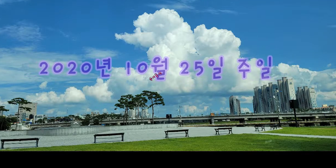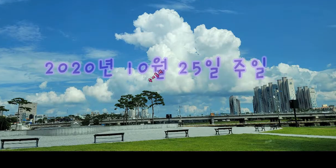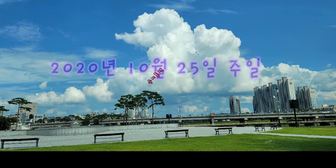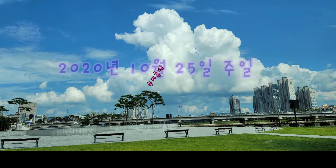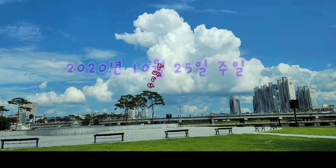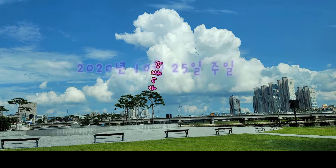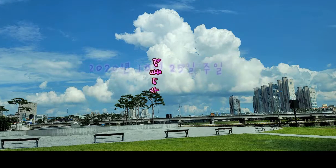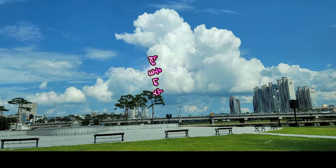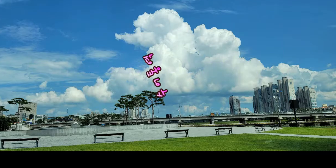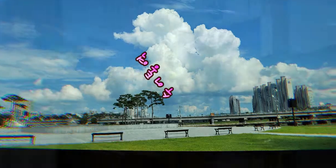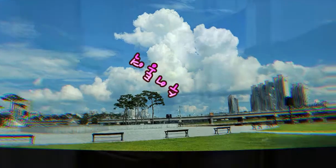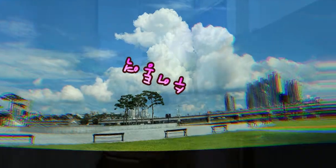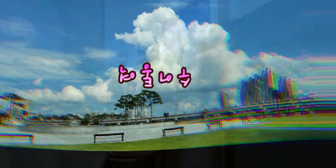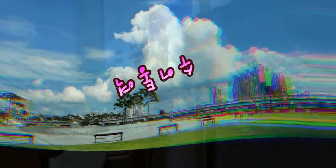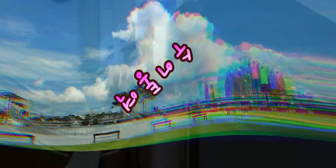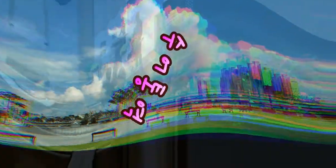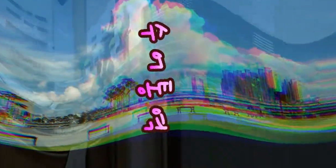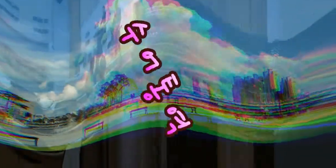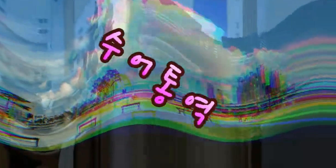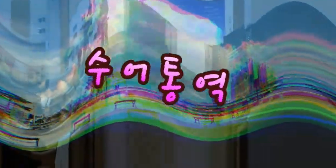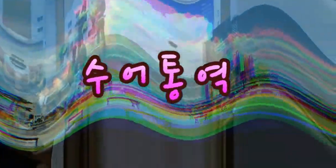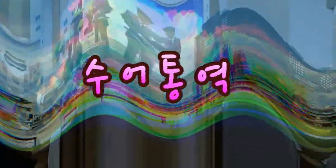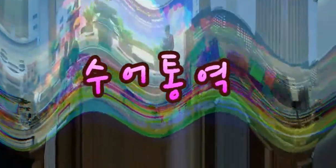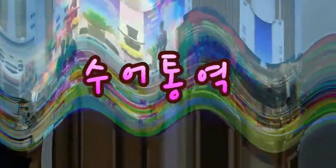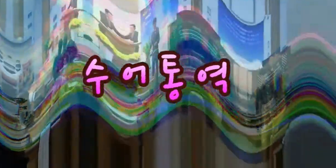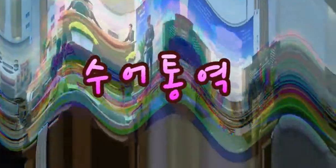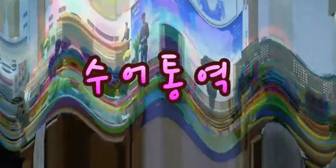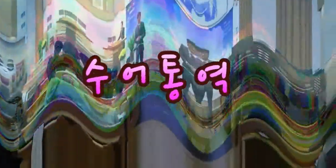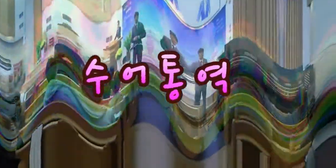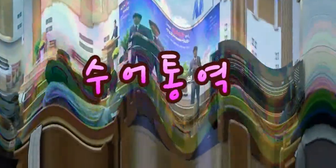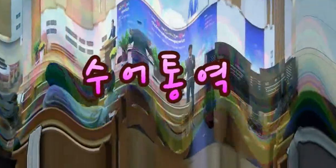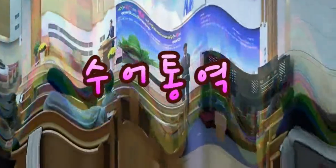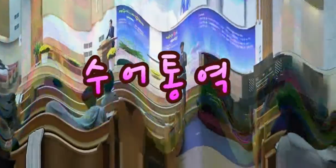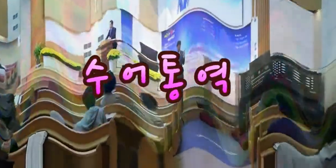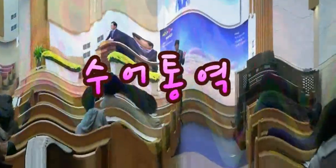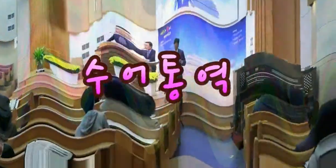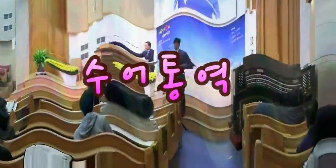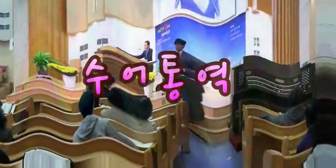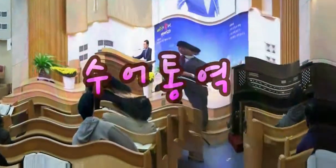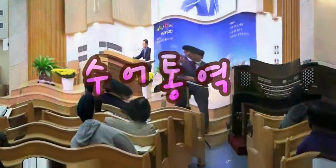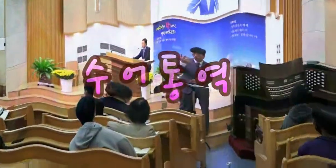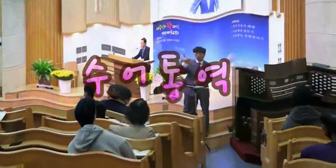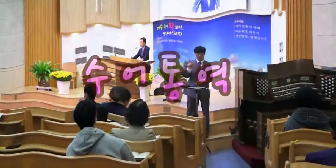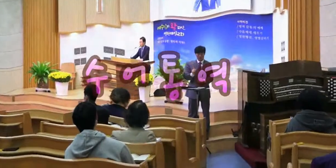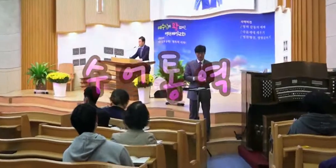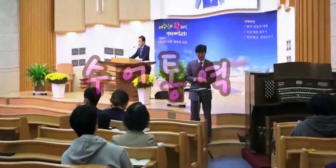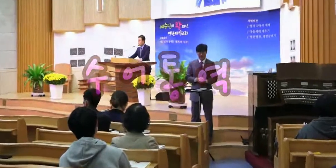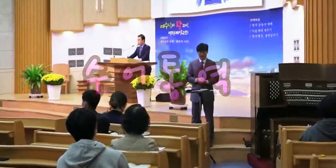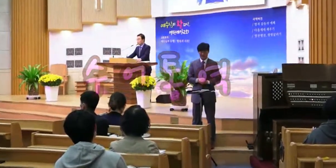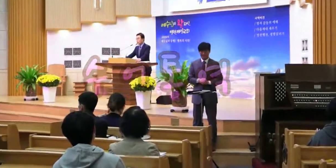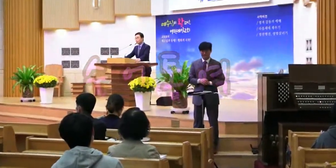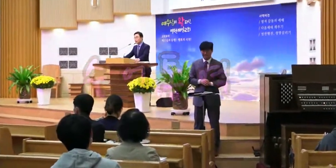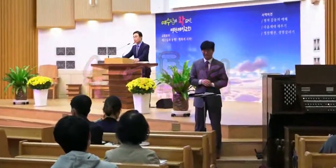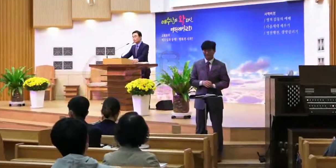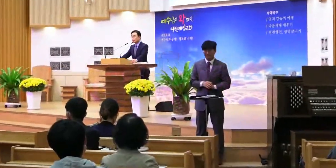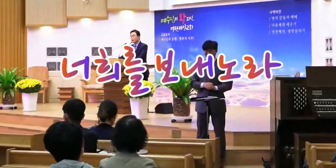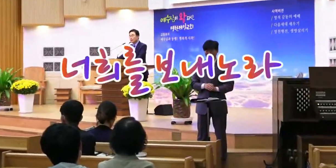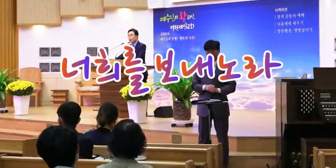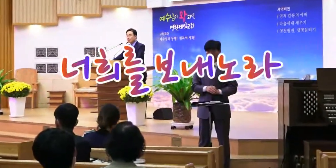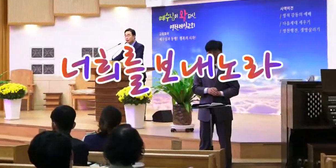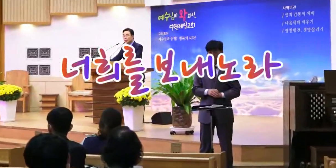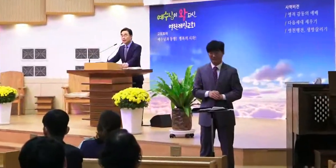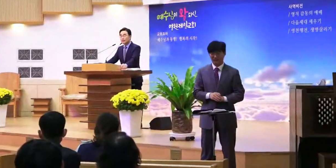노래가 생각날지도 모르겠습니다. 그런데 또 한 가지가 이제 곧 이번 주중이죠. 주중에